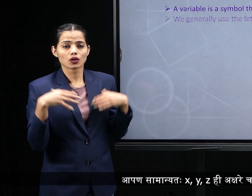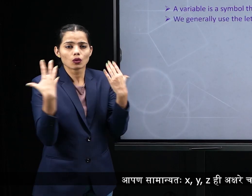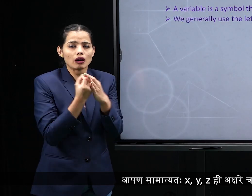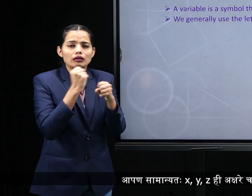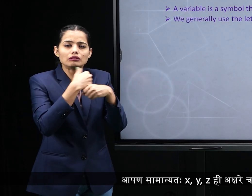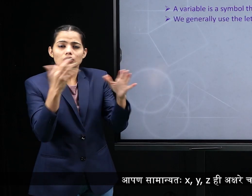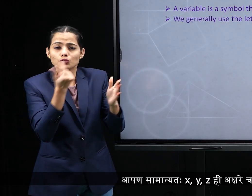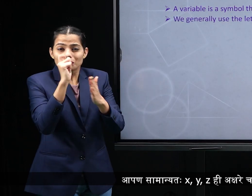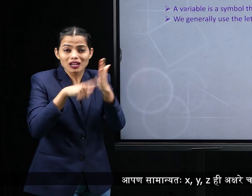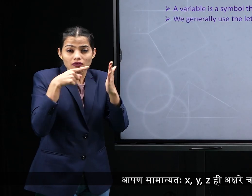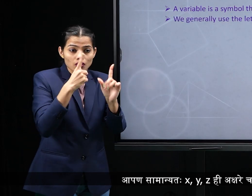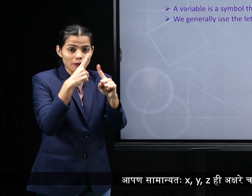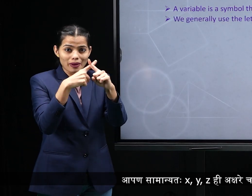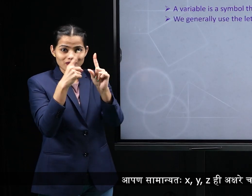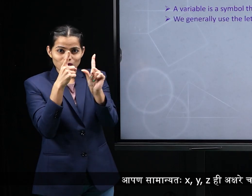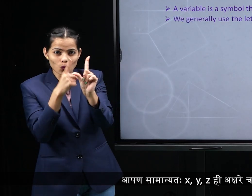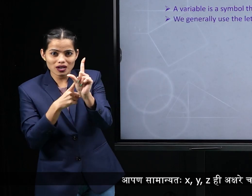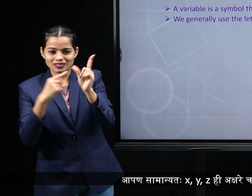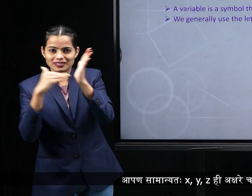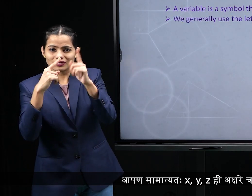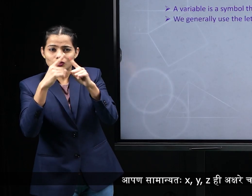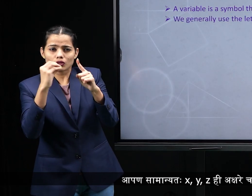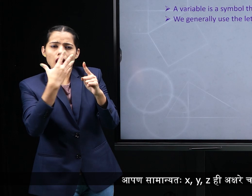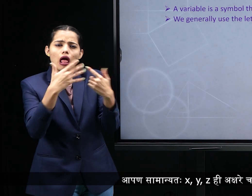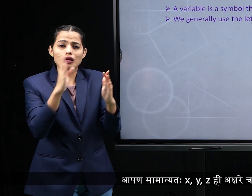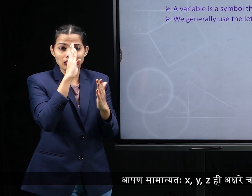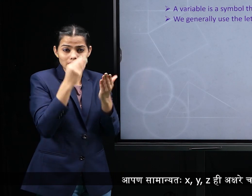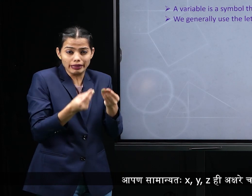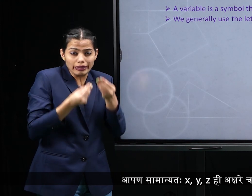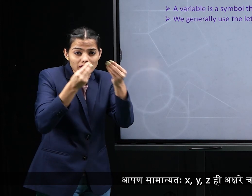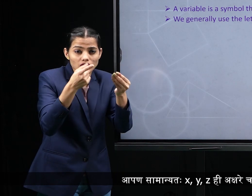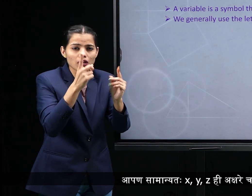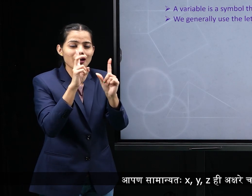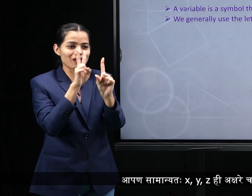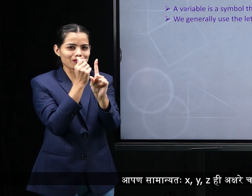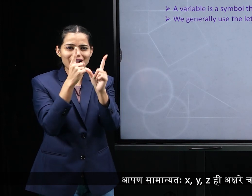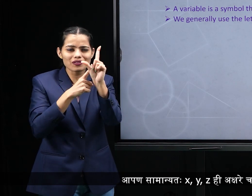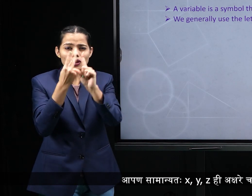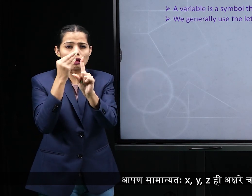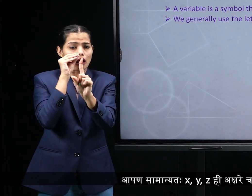आपण सामान्यतः x, y, z ही अक्षरे चल दर्शवण्यासाठी वापरतो.